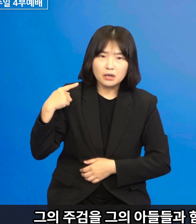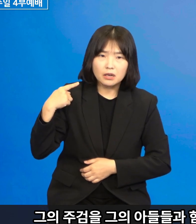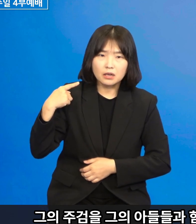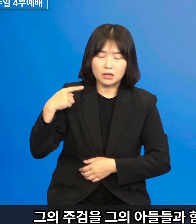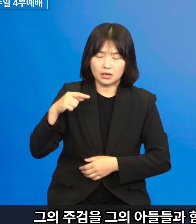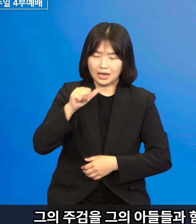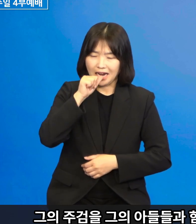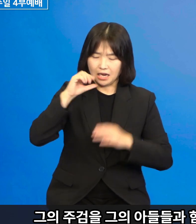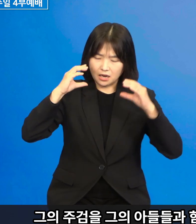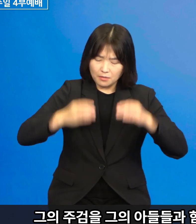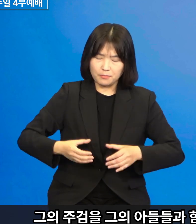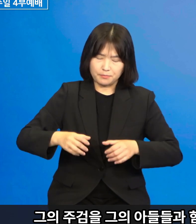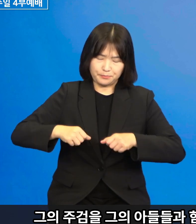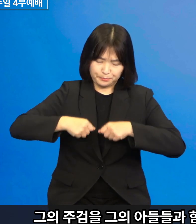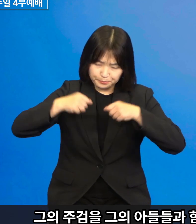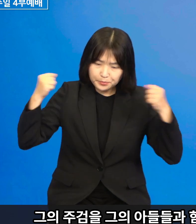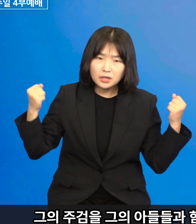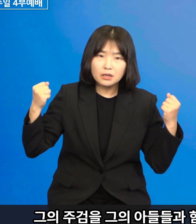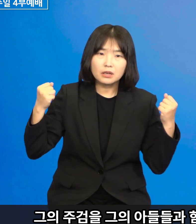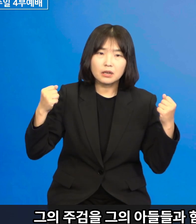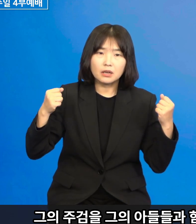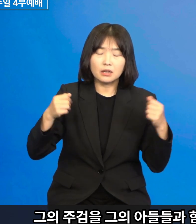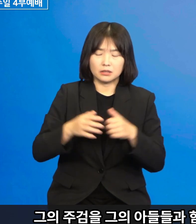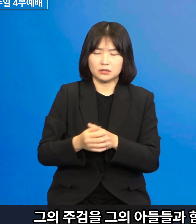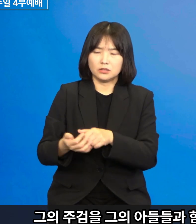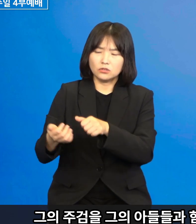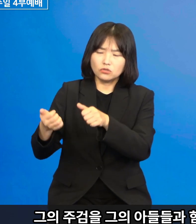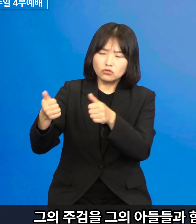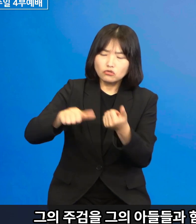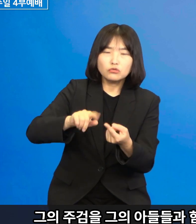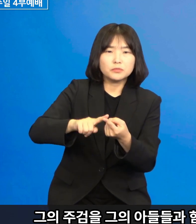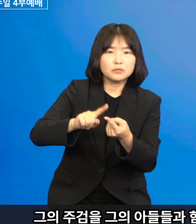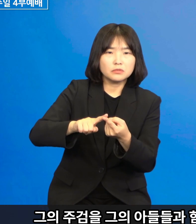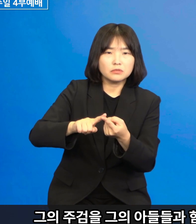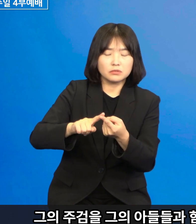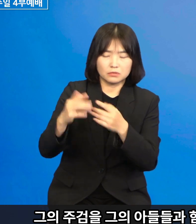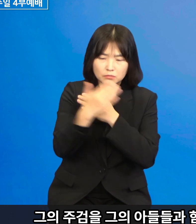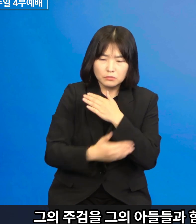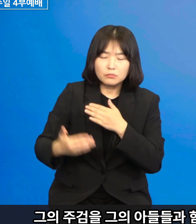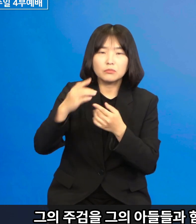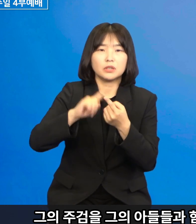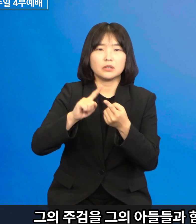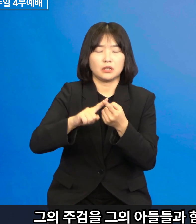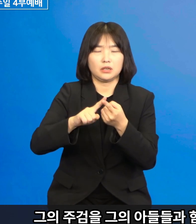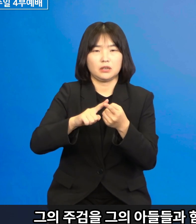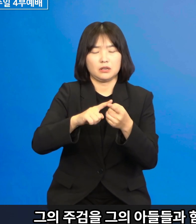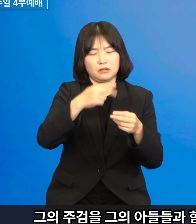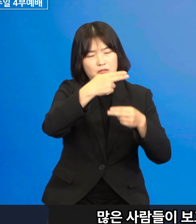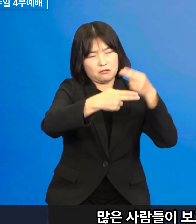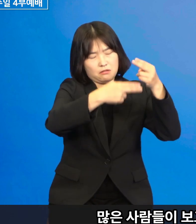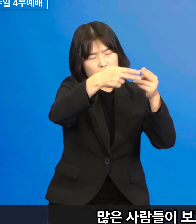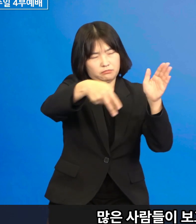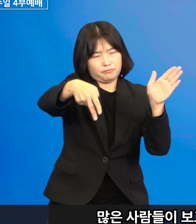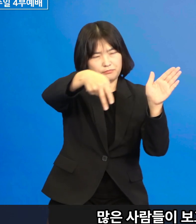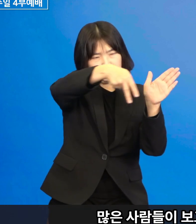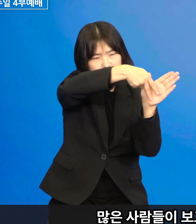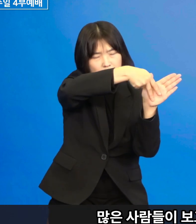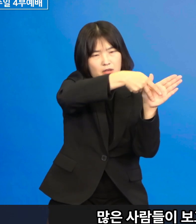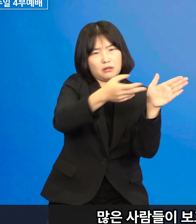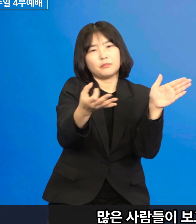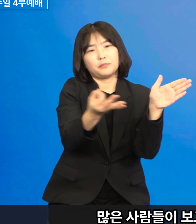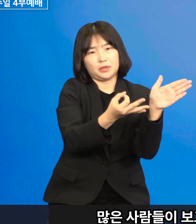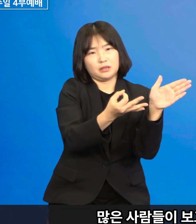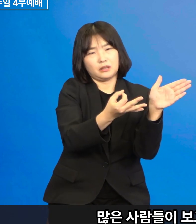죽음을 그의 아들들과 함께 벳삿 성벽에 매달아 두었습니다. 많은 사람들이